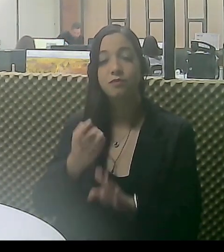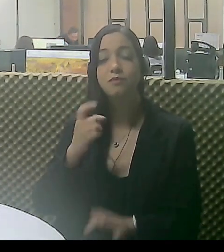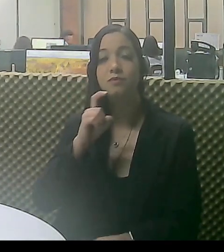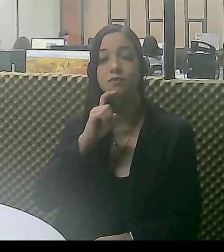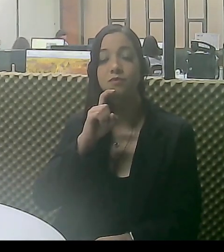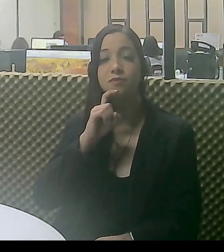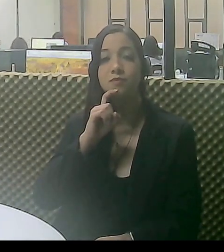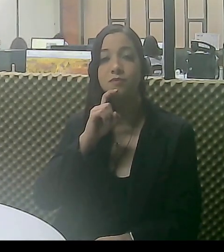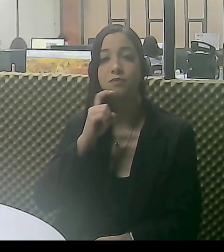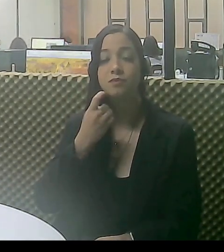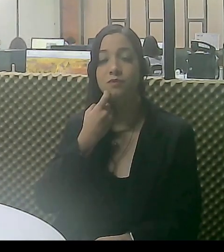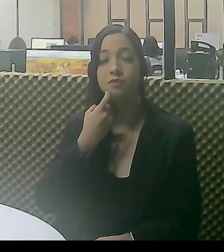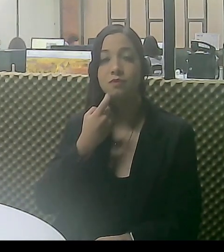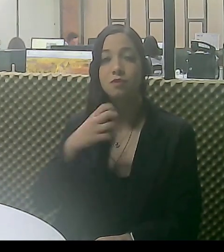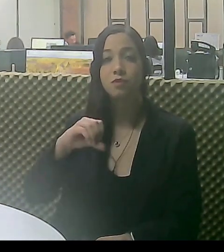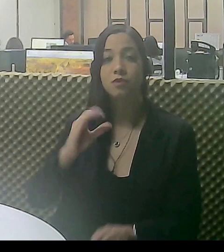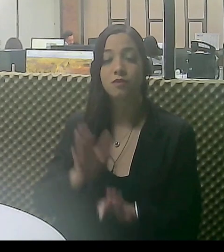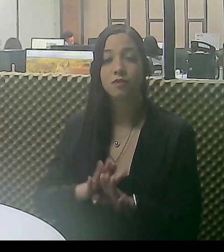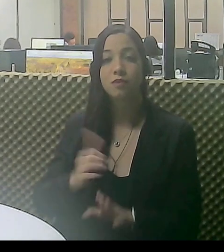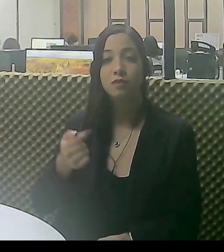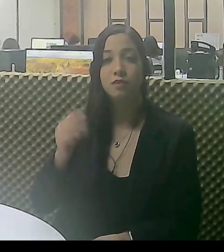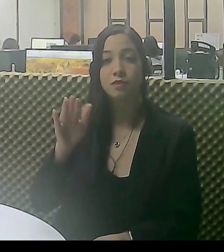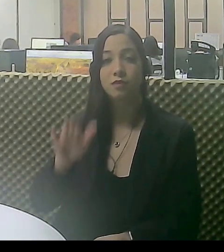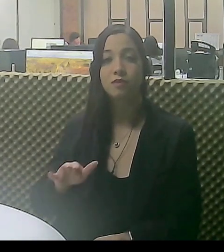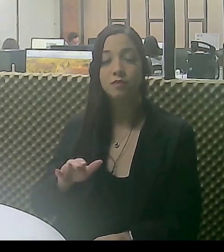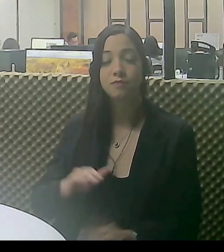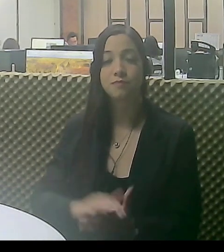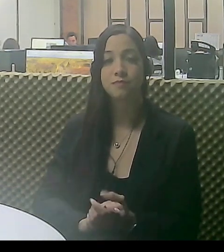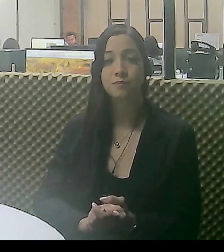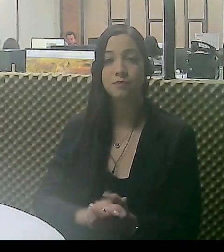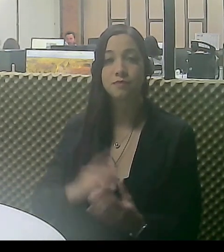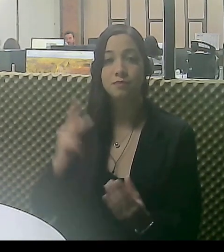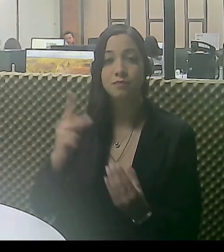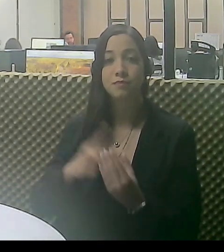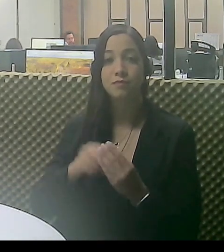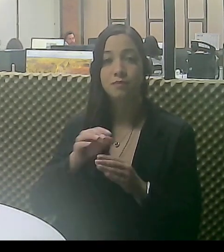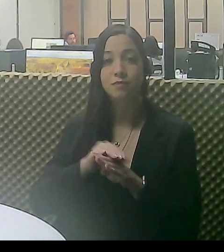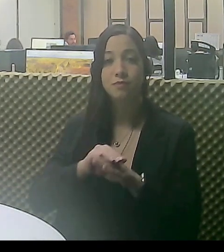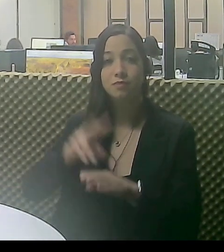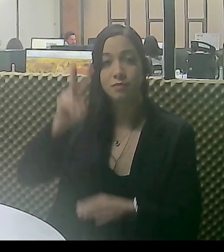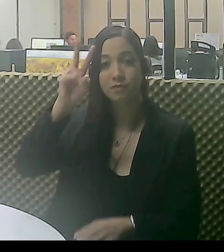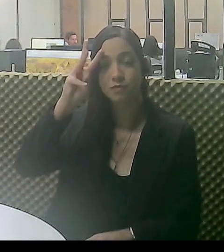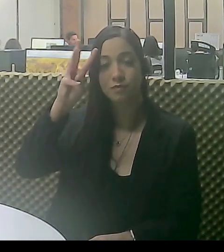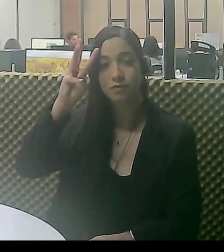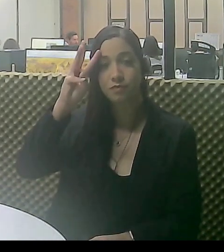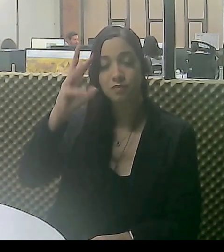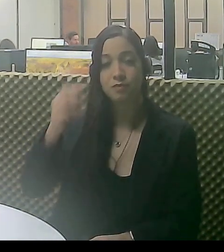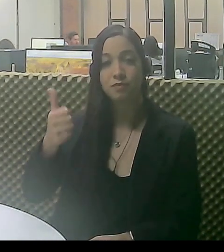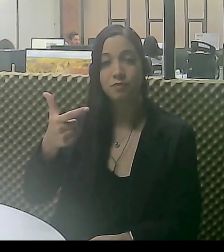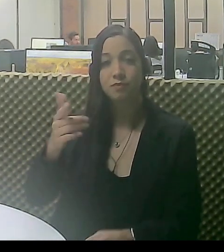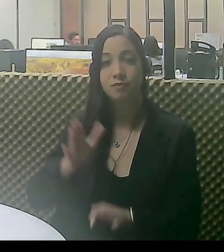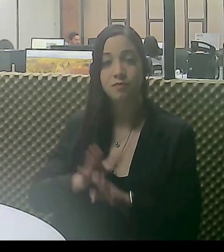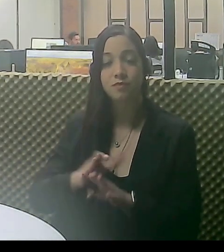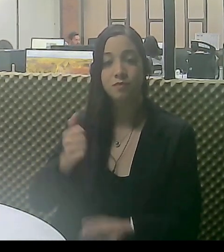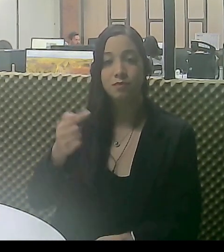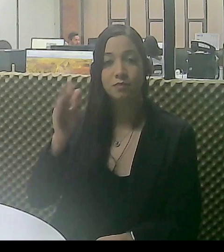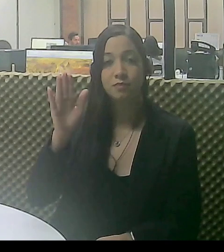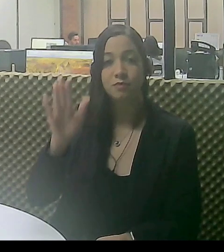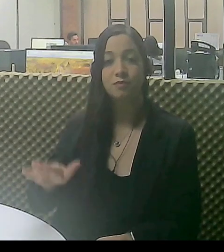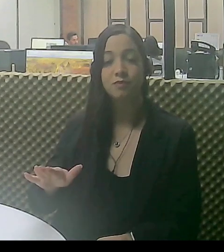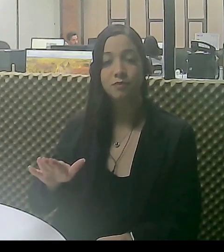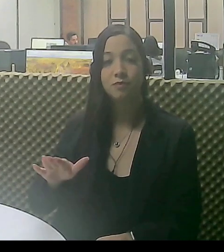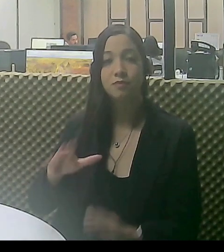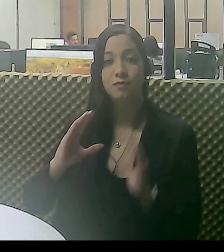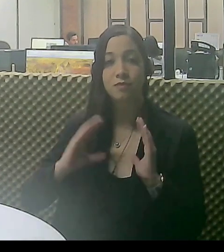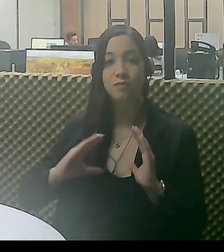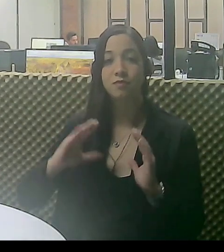das 9 às 17 horas. Já o Procon móvel atende às segundas e terças, das 12 às 17 horas, na